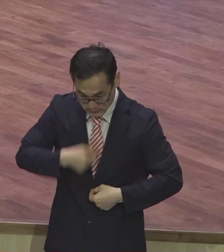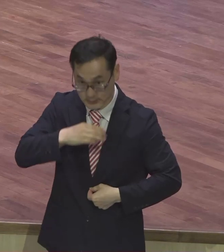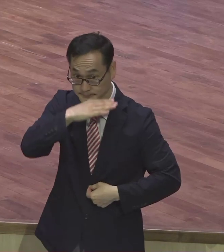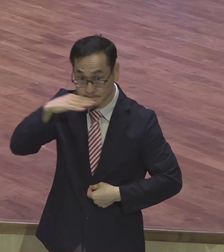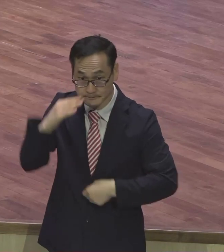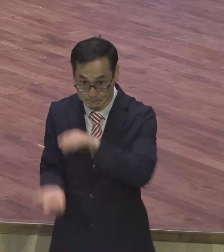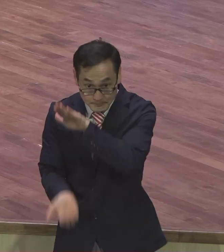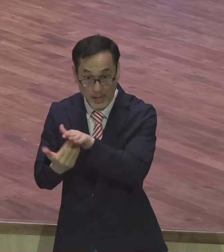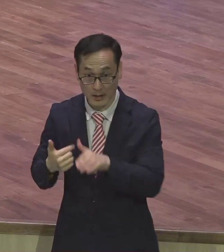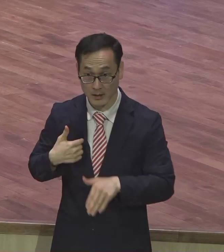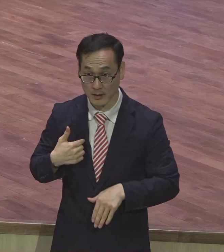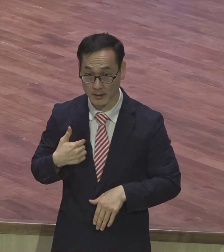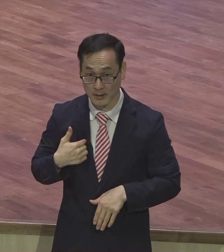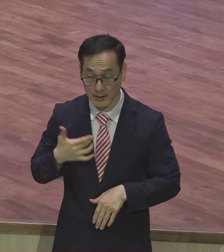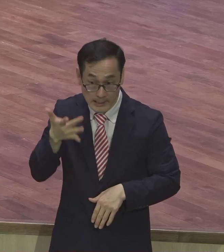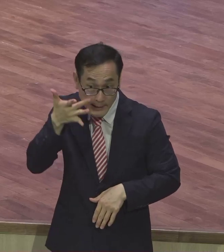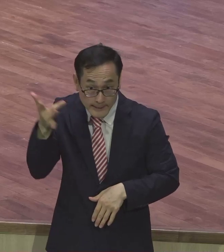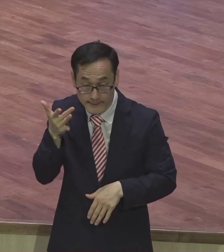흠이 없는 자였다